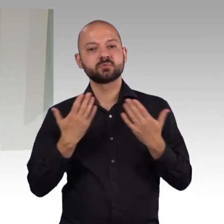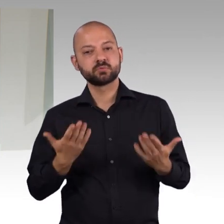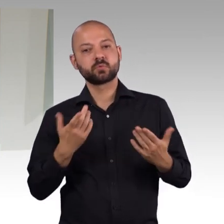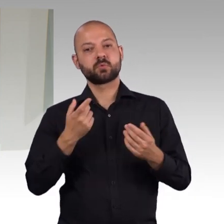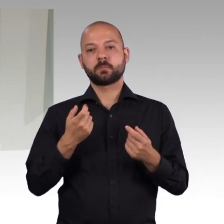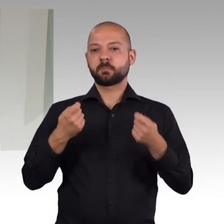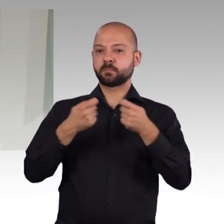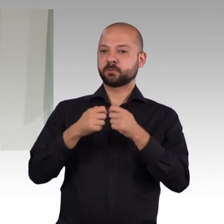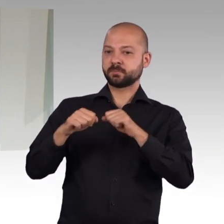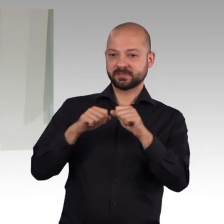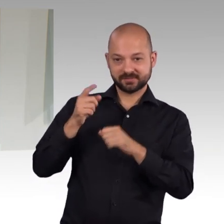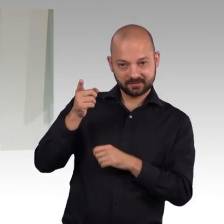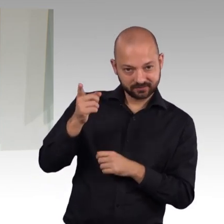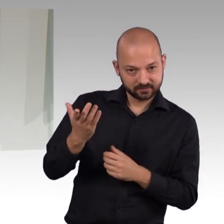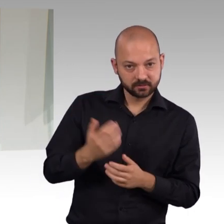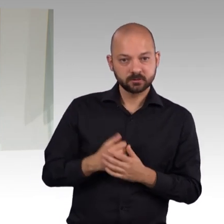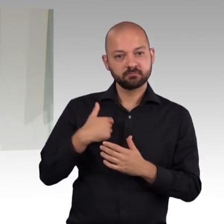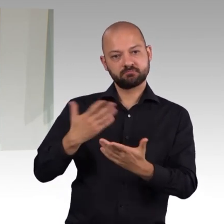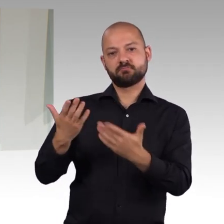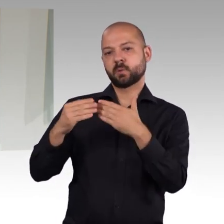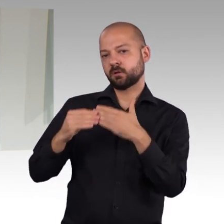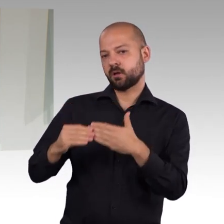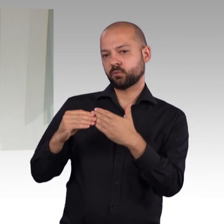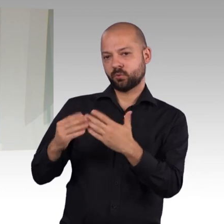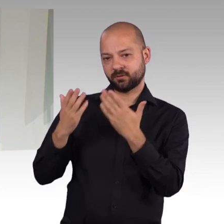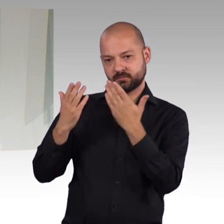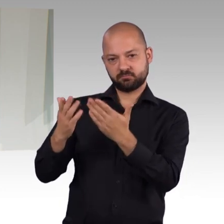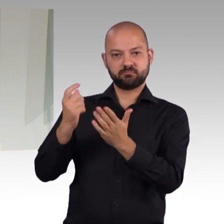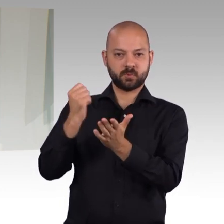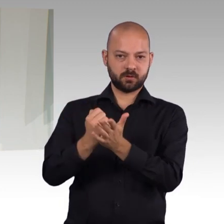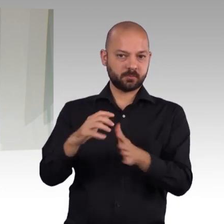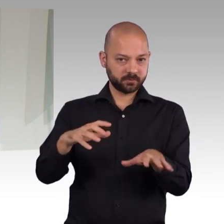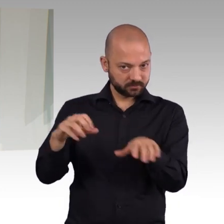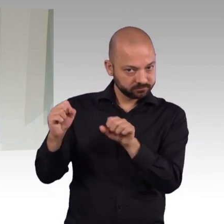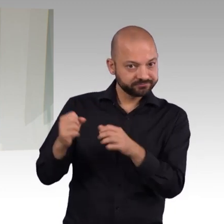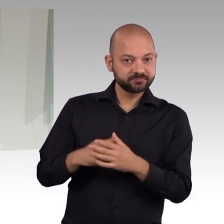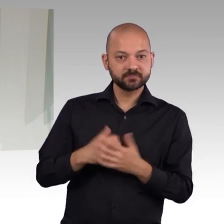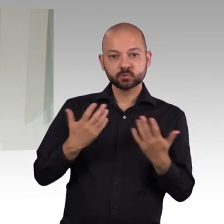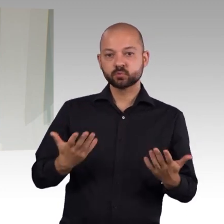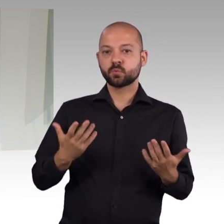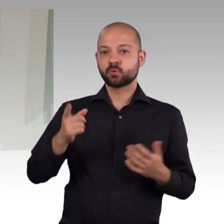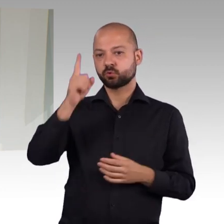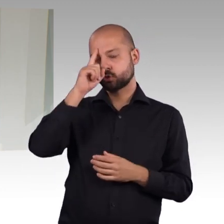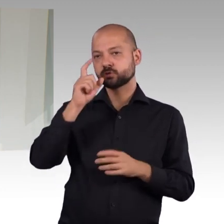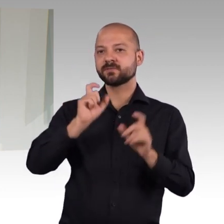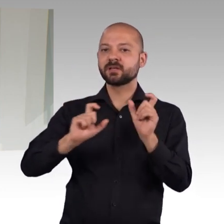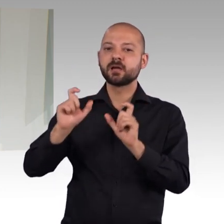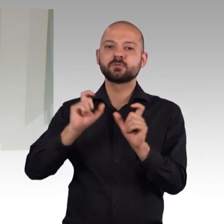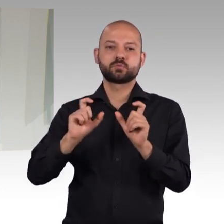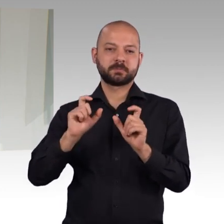Deutschland erreichen kann. Sie haben eine tolle Truppe und Sie haben Gestaltungsspielraum. Und ich glaube,